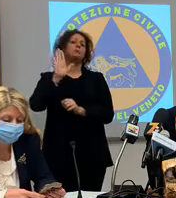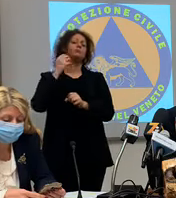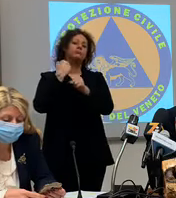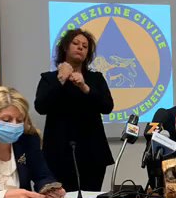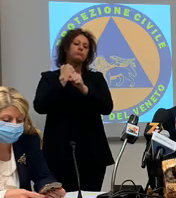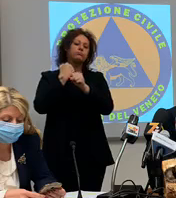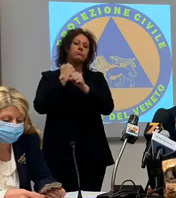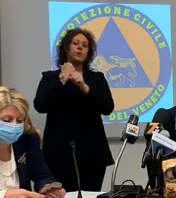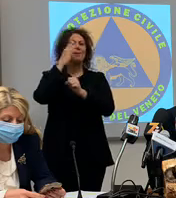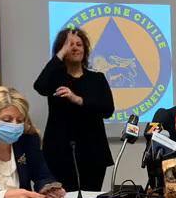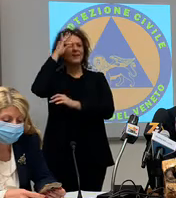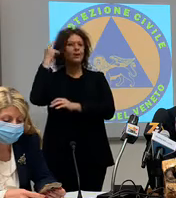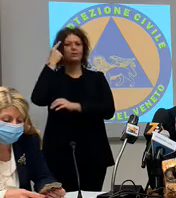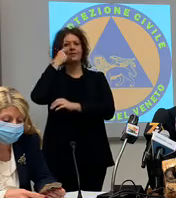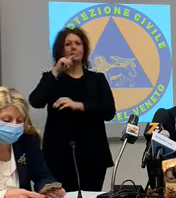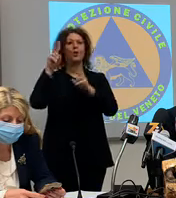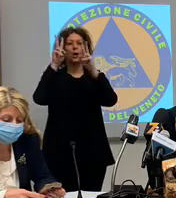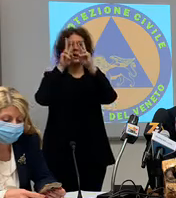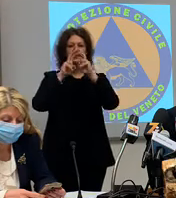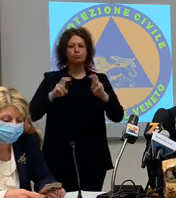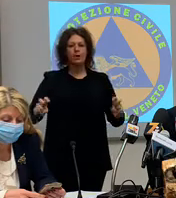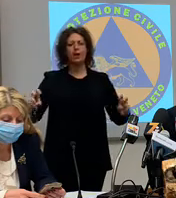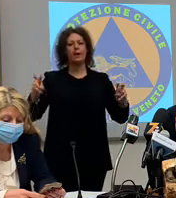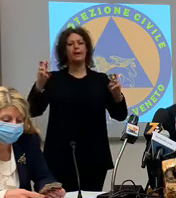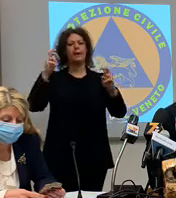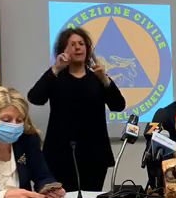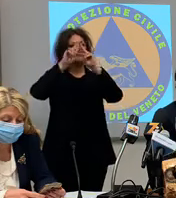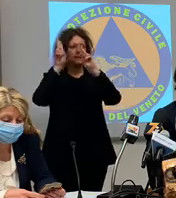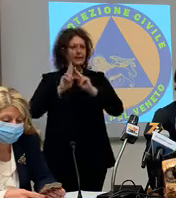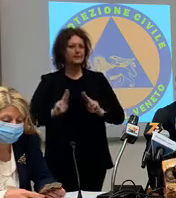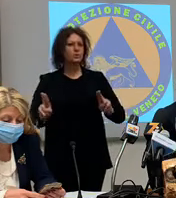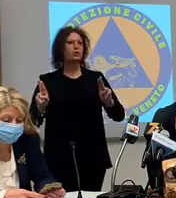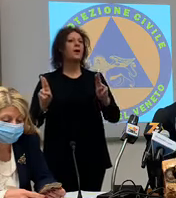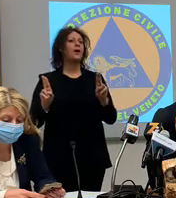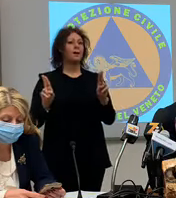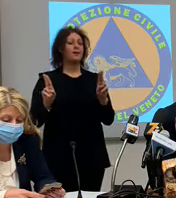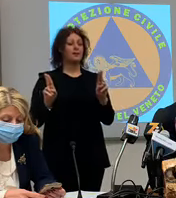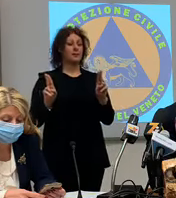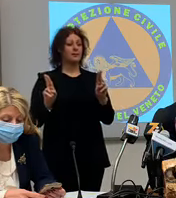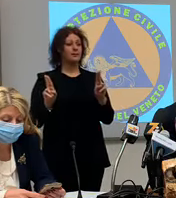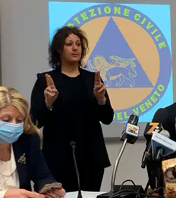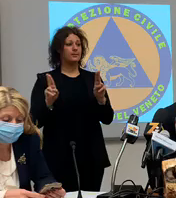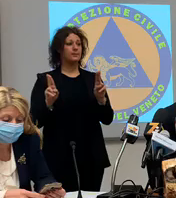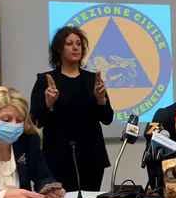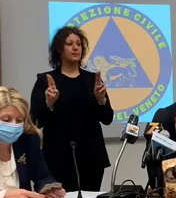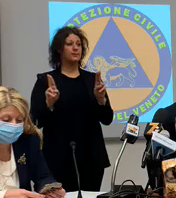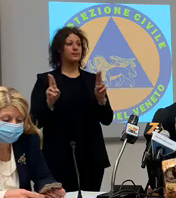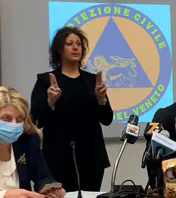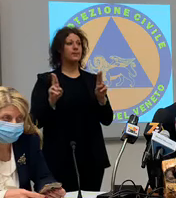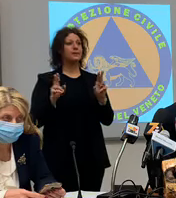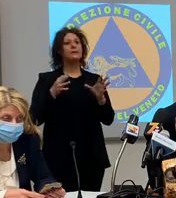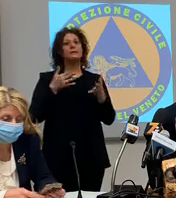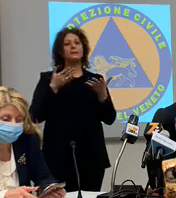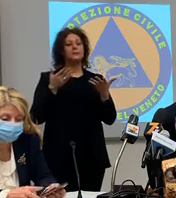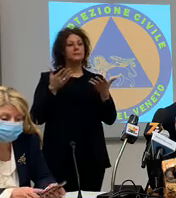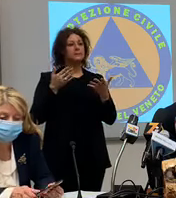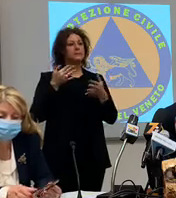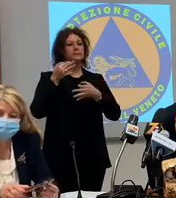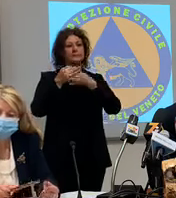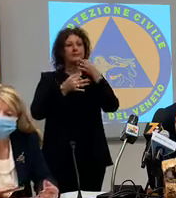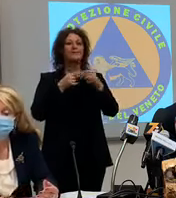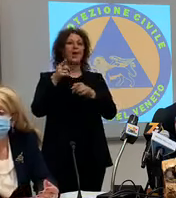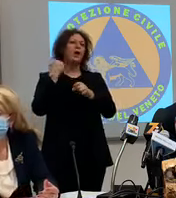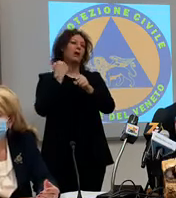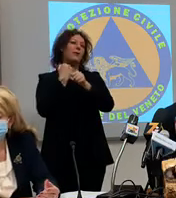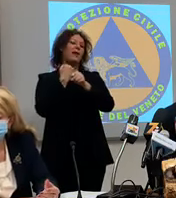altre specialità Ecco C D è è ipotizzabile una sua attività sinergica rispetto a questa